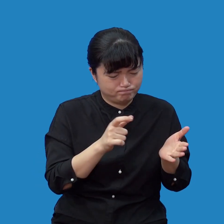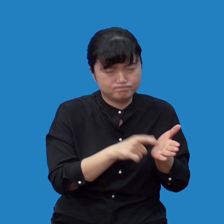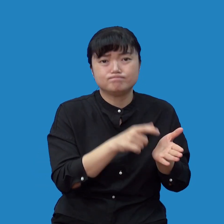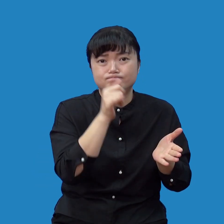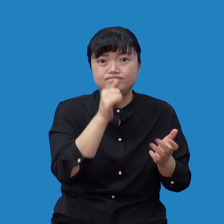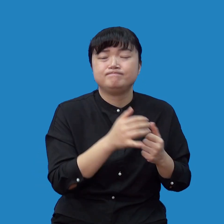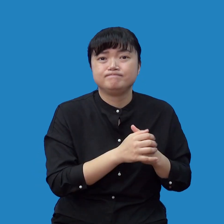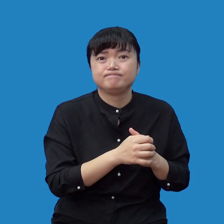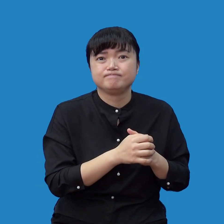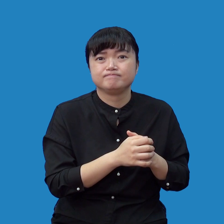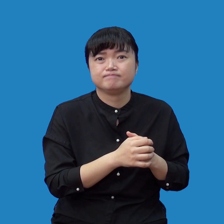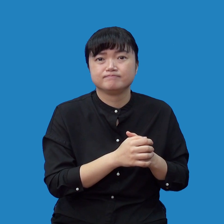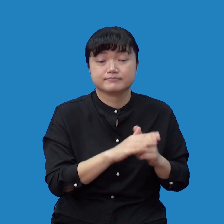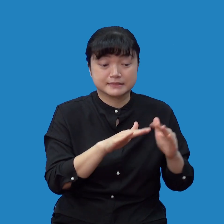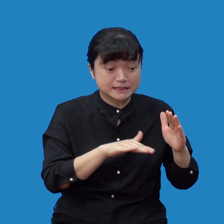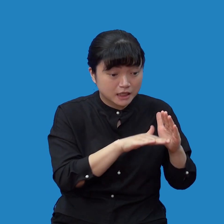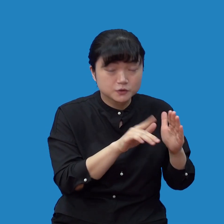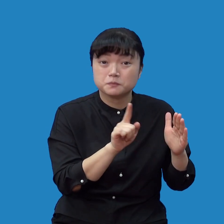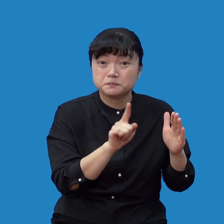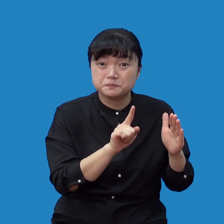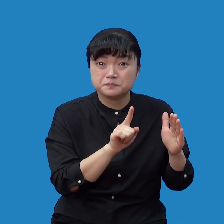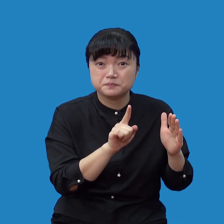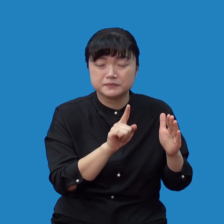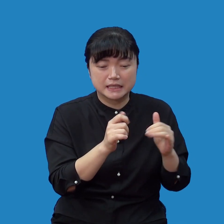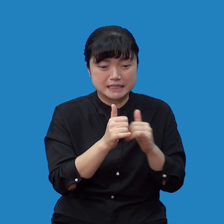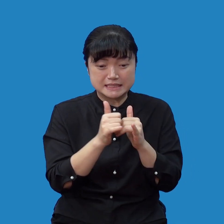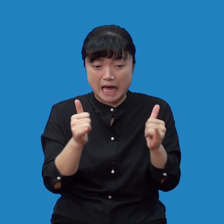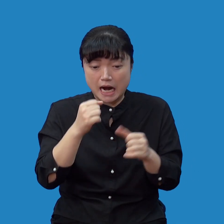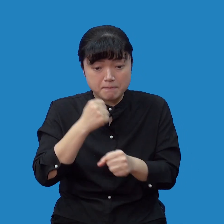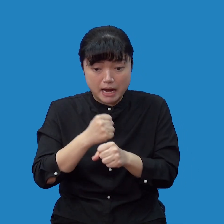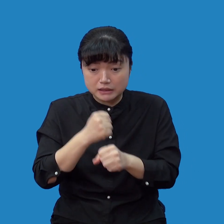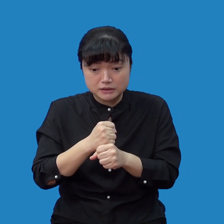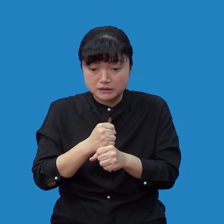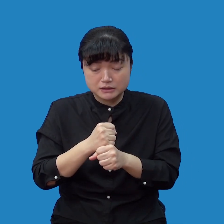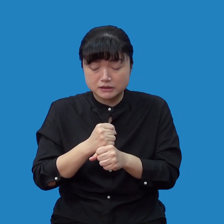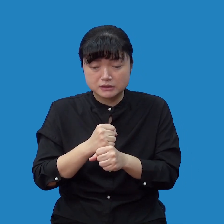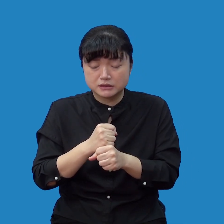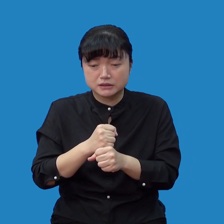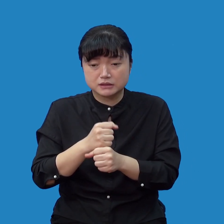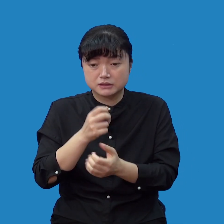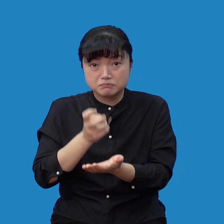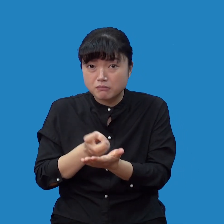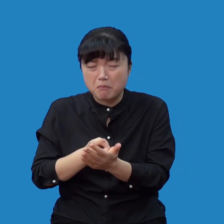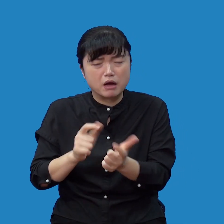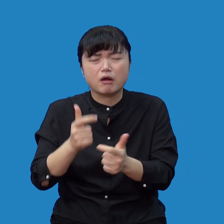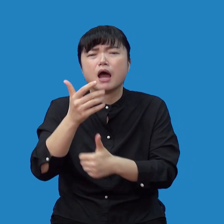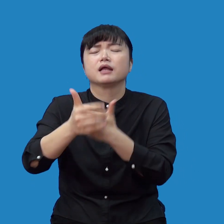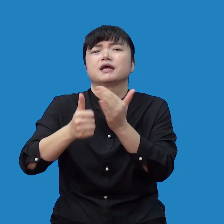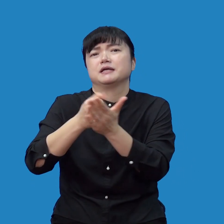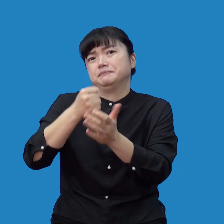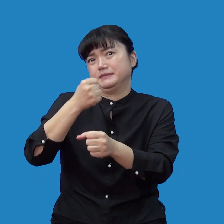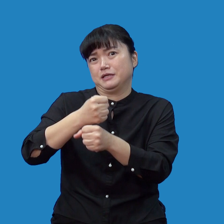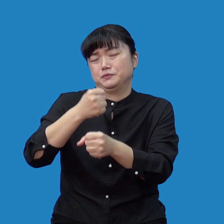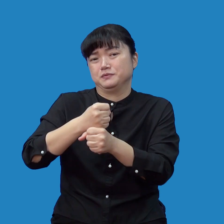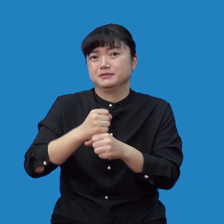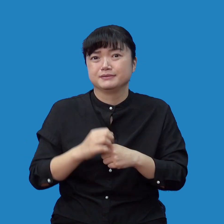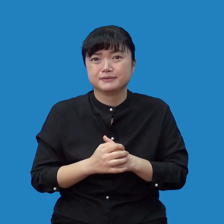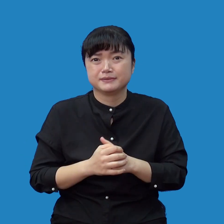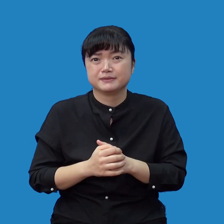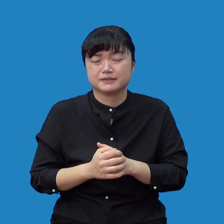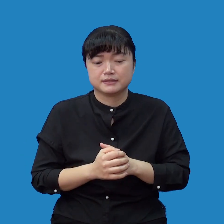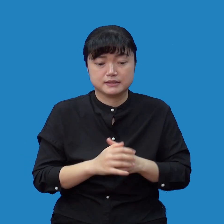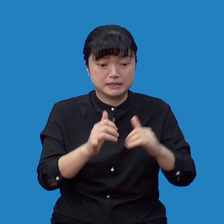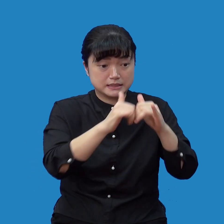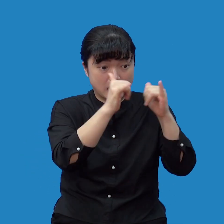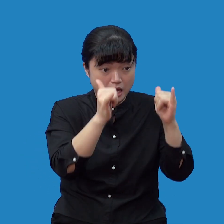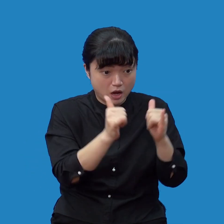있습니다. 가정은 인간이 만든 제도가 아닙니다. 하나님의 창조물입니다. 우리